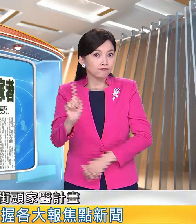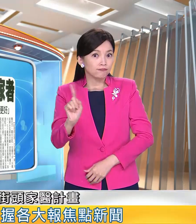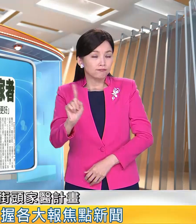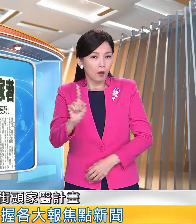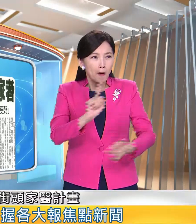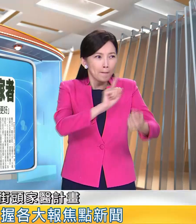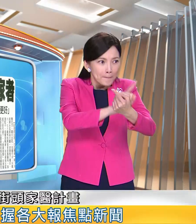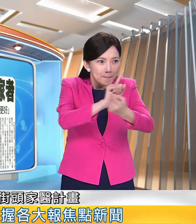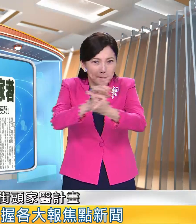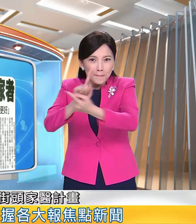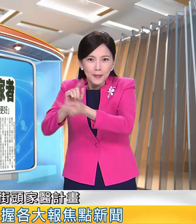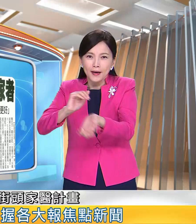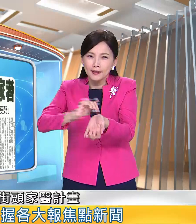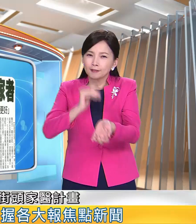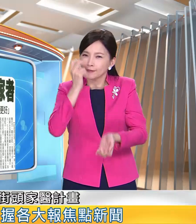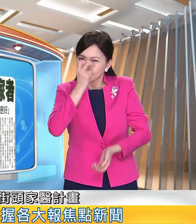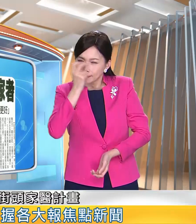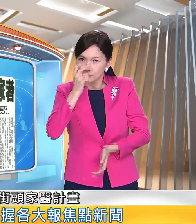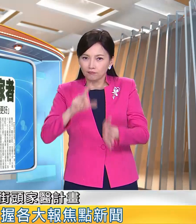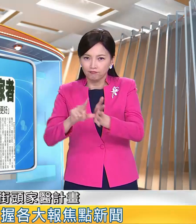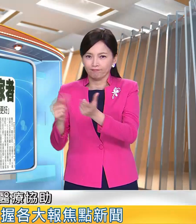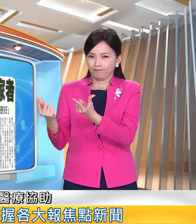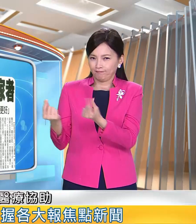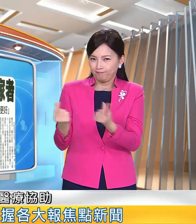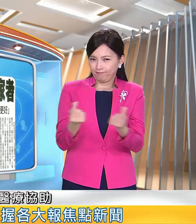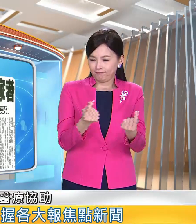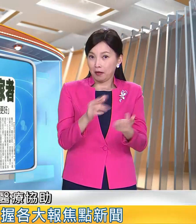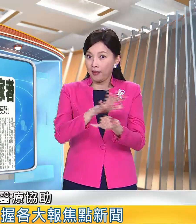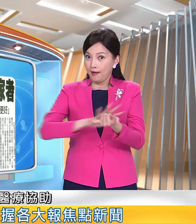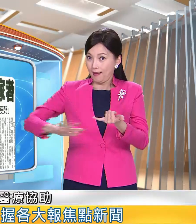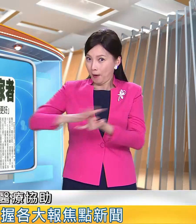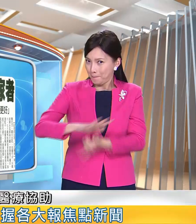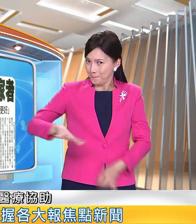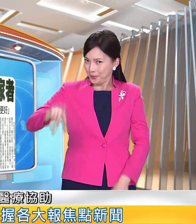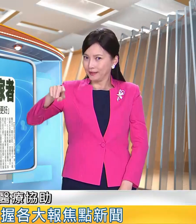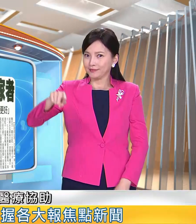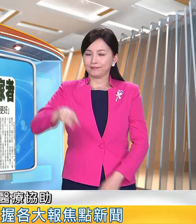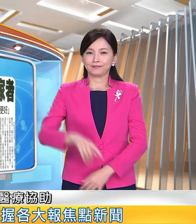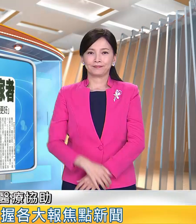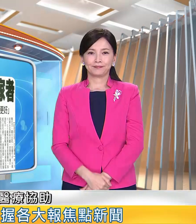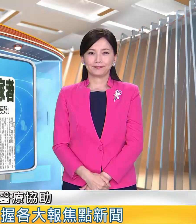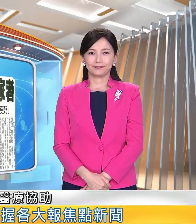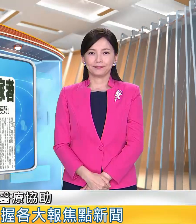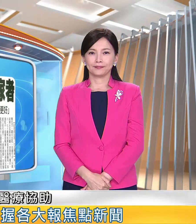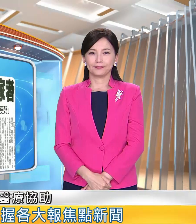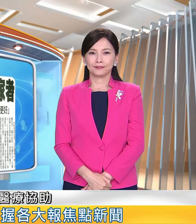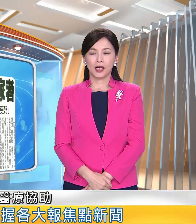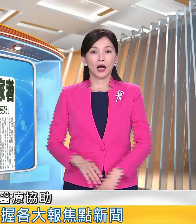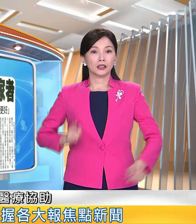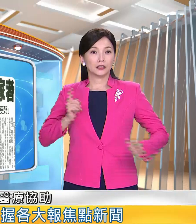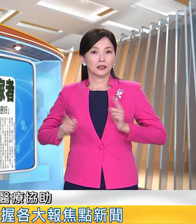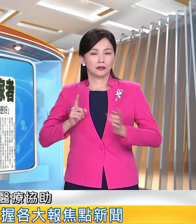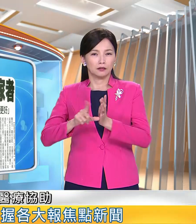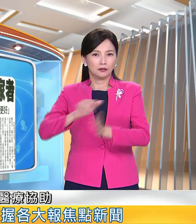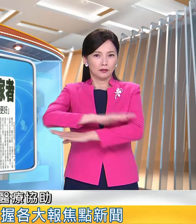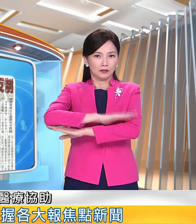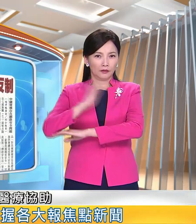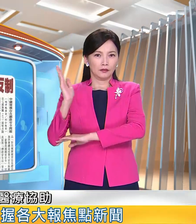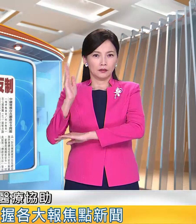街头嘉义计划，固定巡诊，提供医疗协助。自由时报是